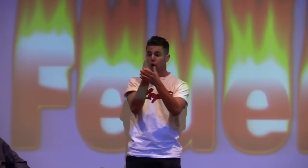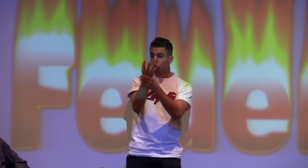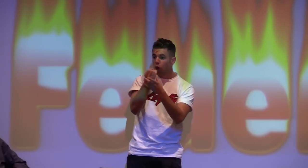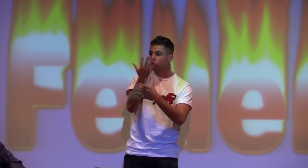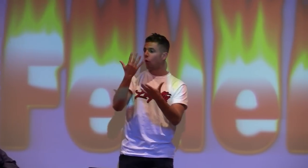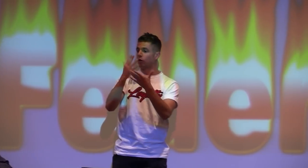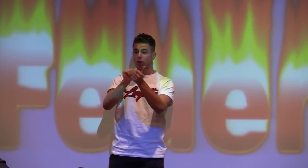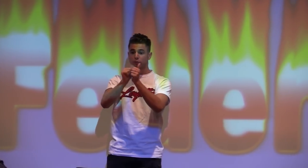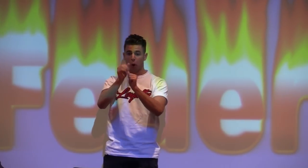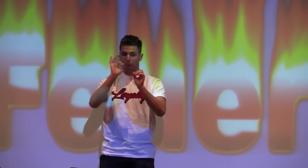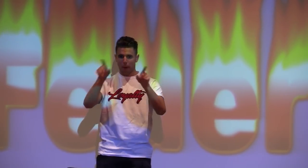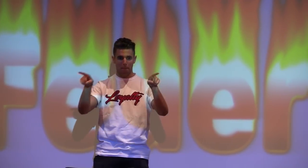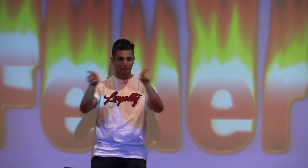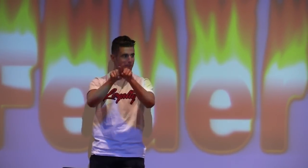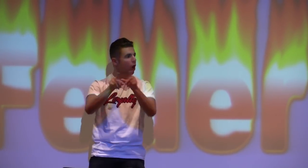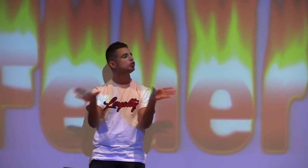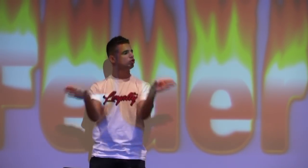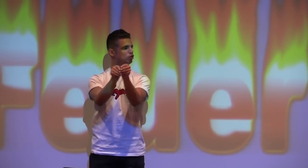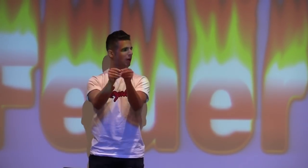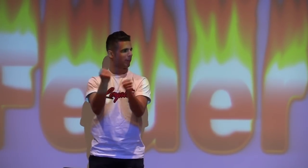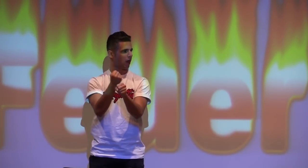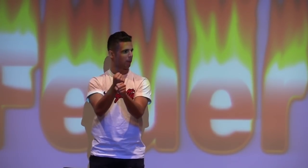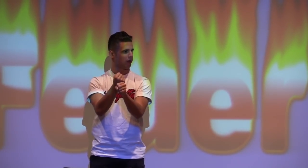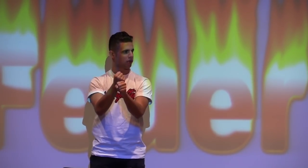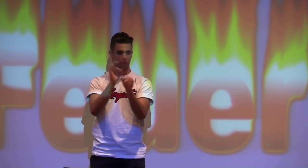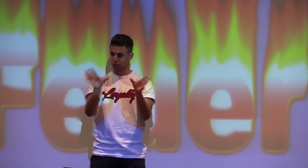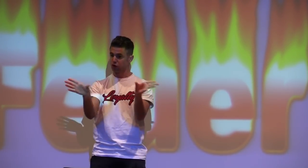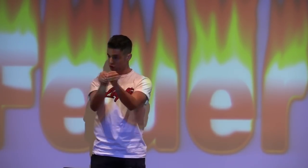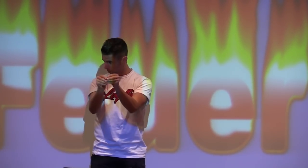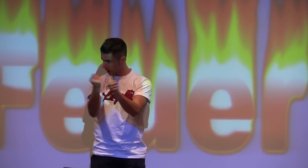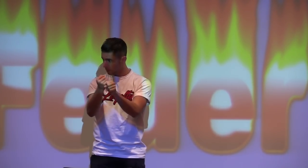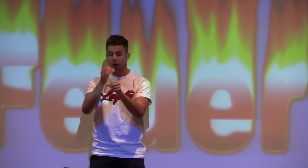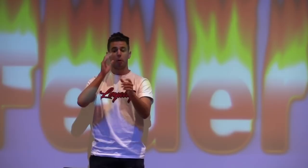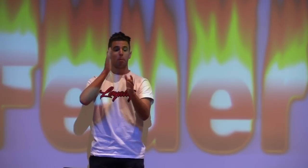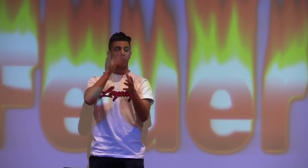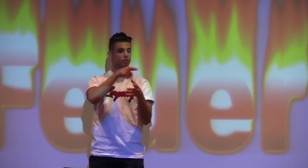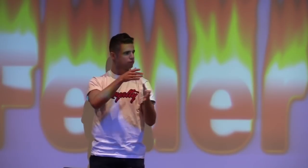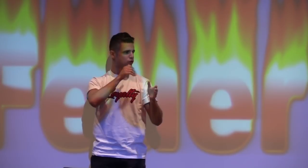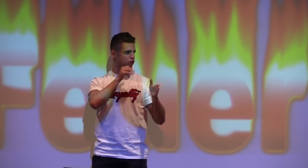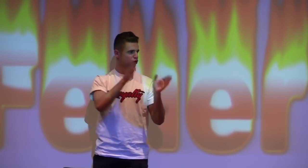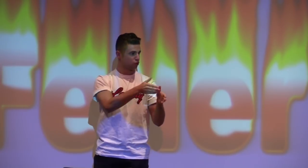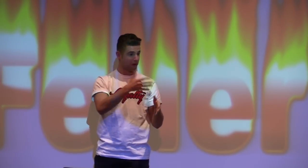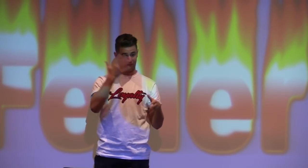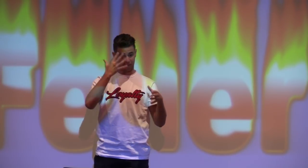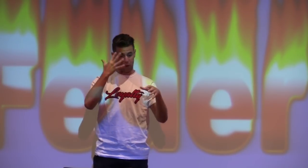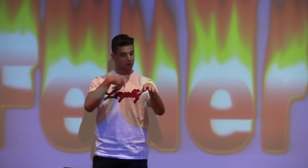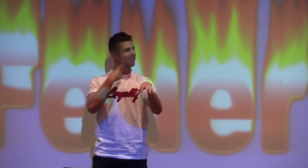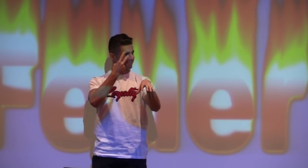es konkrete Projekte gibt, die vielleicht auch vereinbar sind miteinander, kann man da ja auch wunderbar gemeinsam was